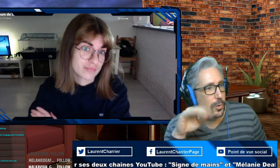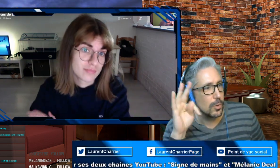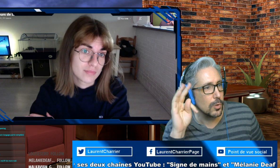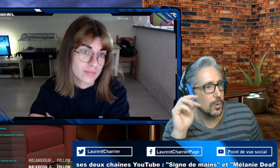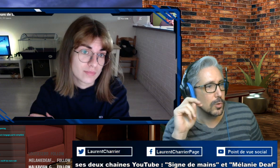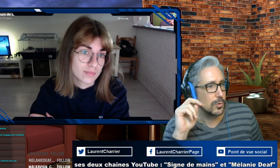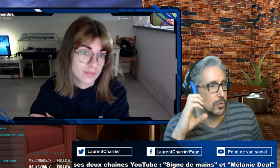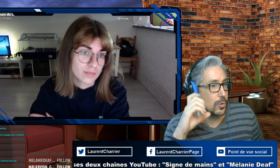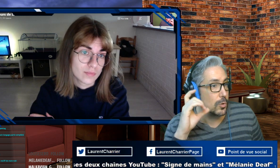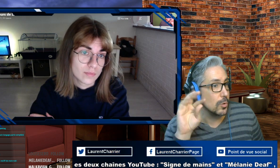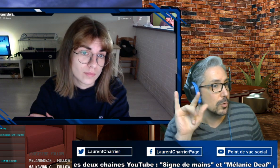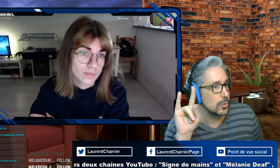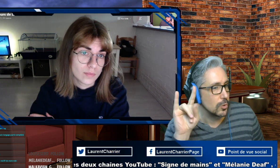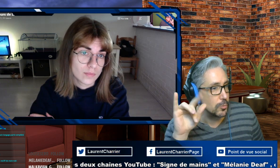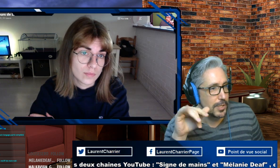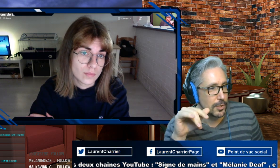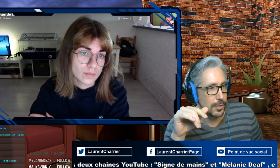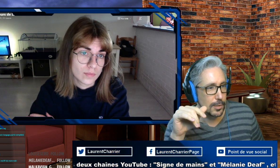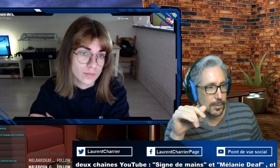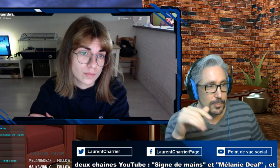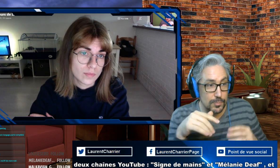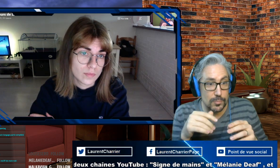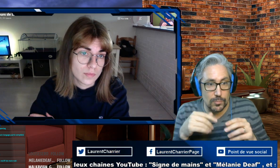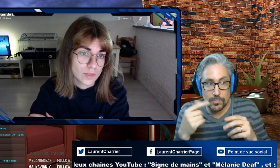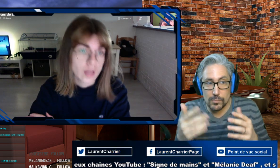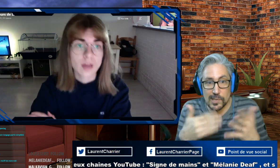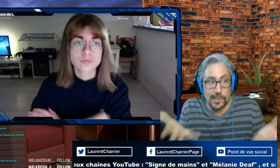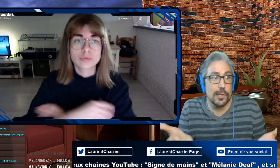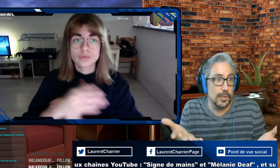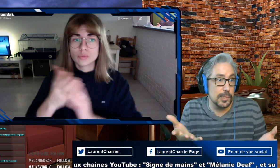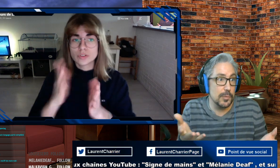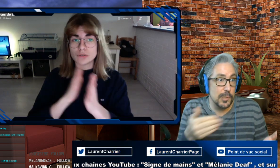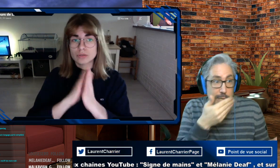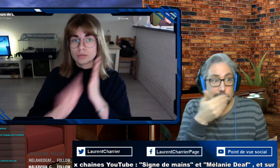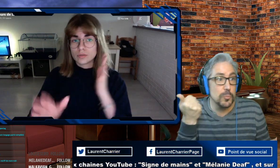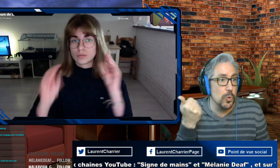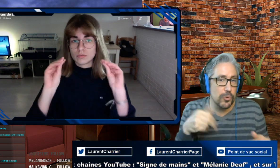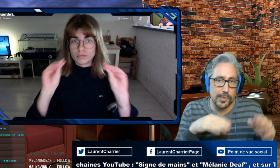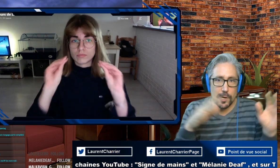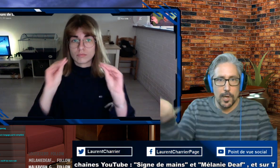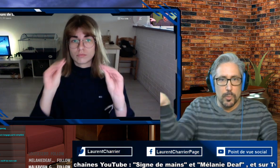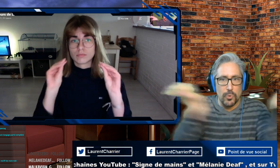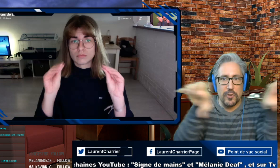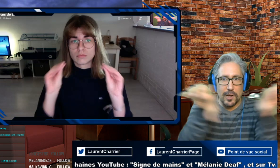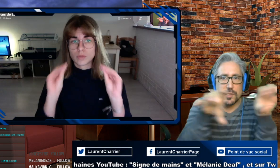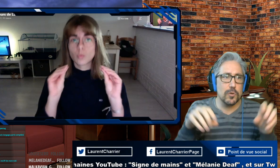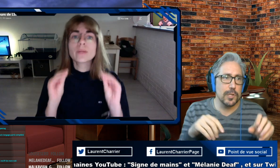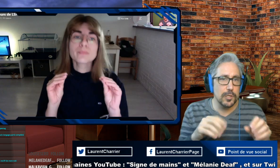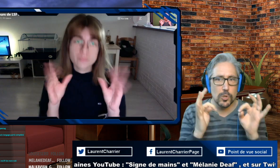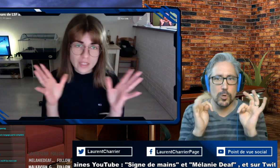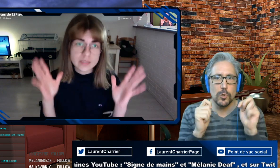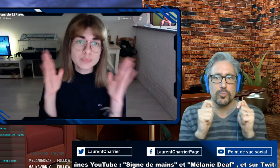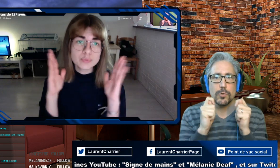sur, euh, sur, sur Twitch, Un peu c'est plus. bien, c'est mieux pour ça, pour faire intervenir Oui. des gens, pour Pas